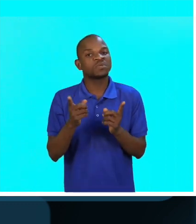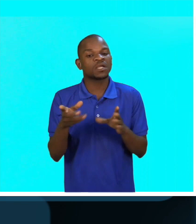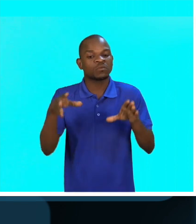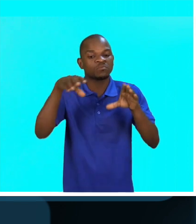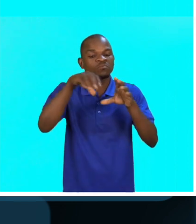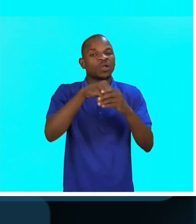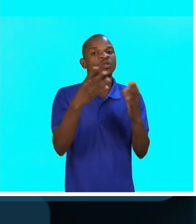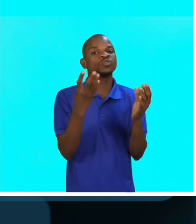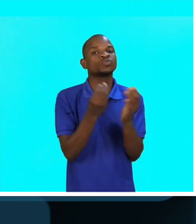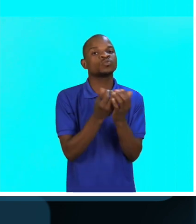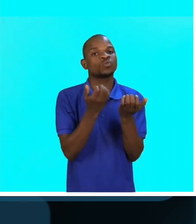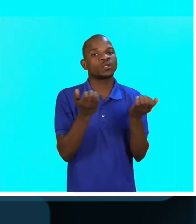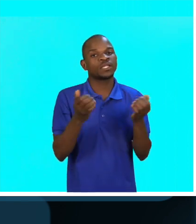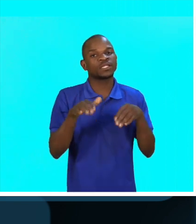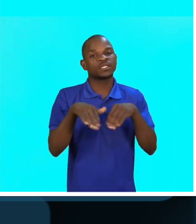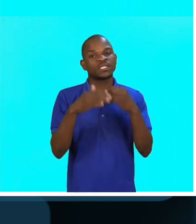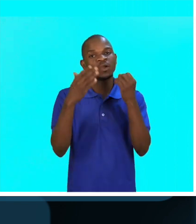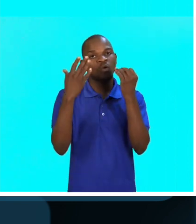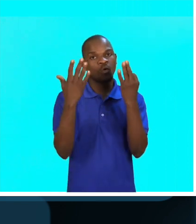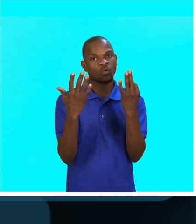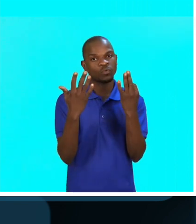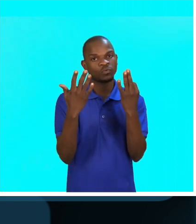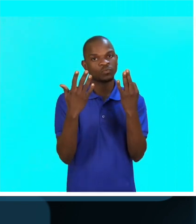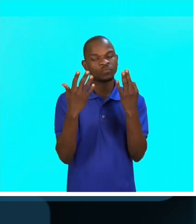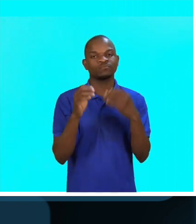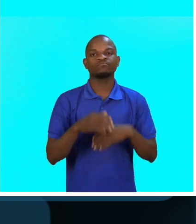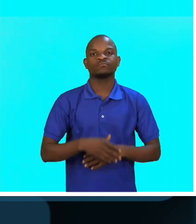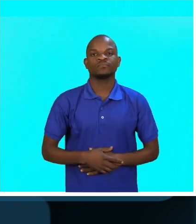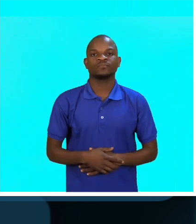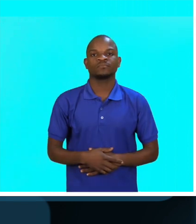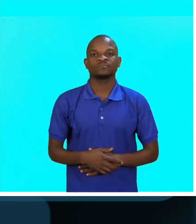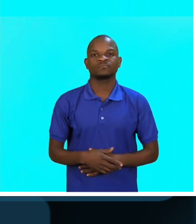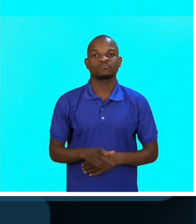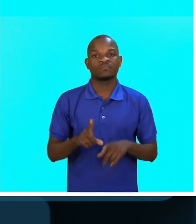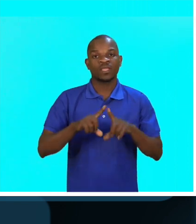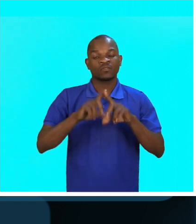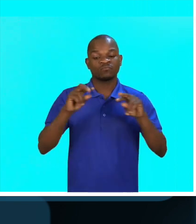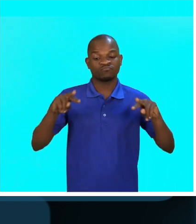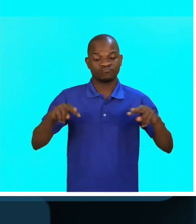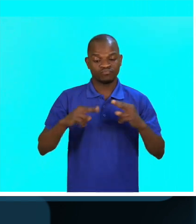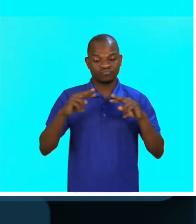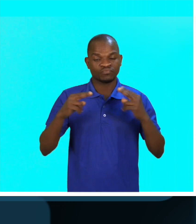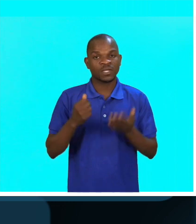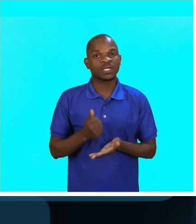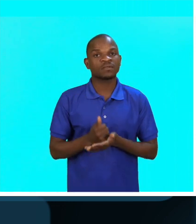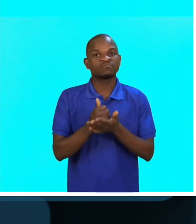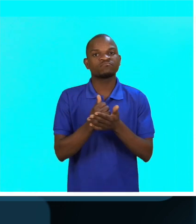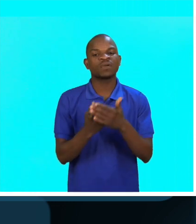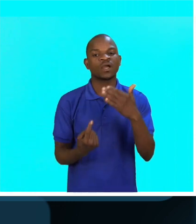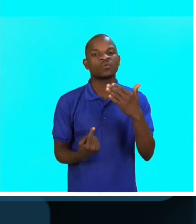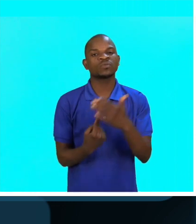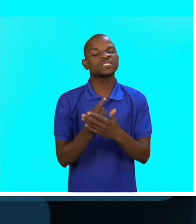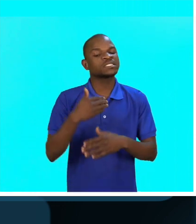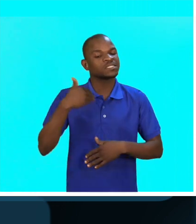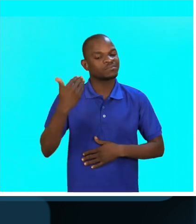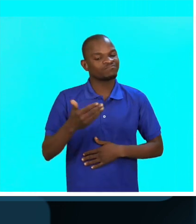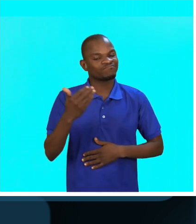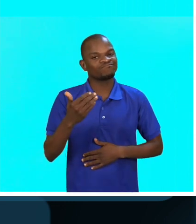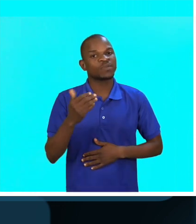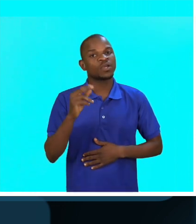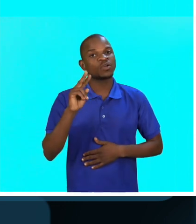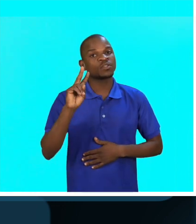almoço beneficente acontece sempre no segundo domingo de cada mês. Ele vem para nos ajudar